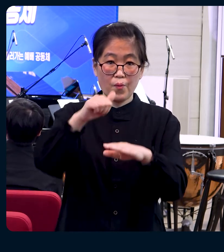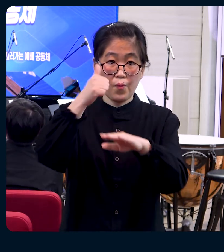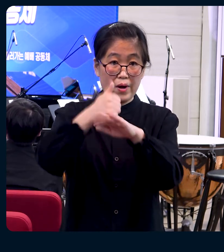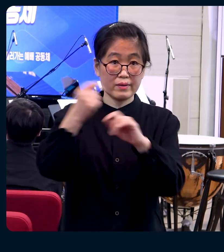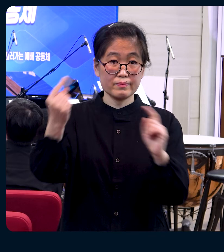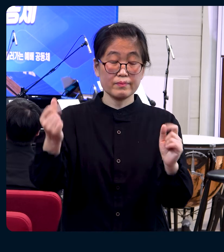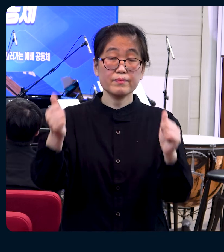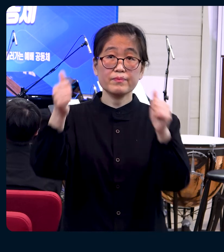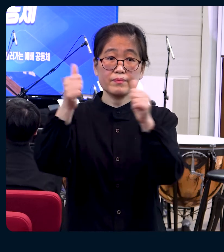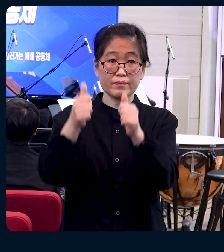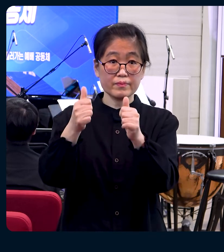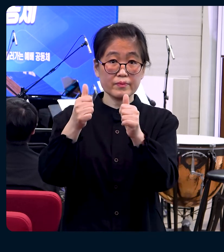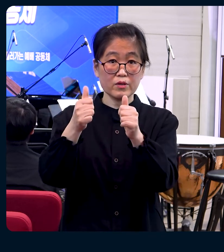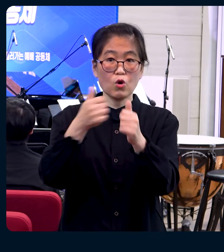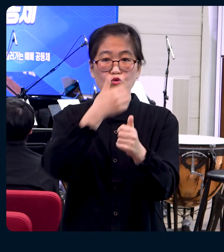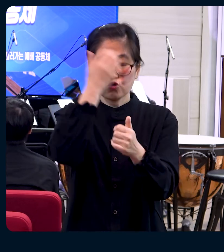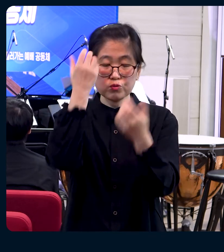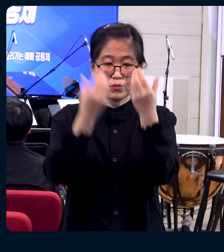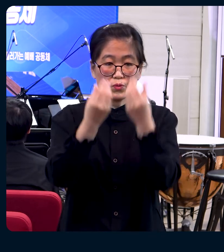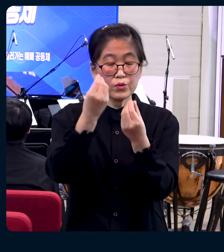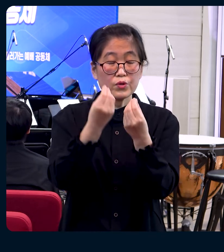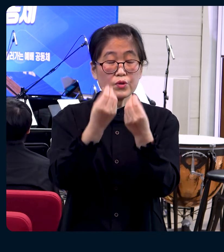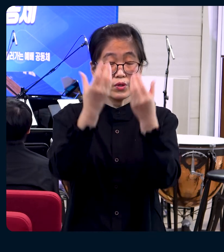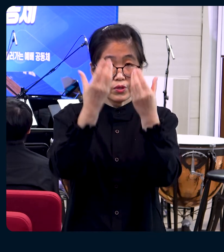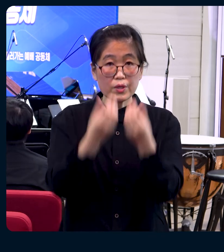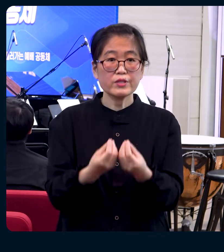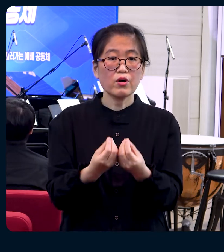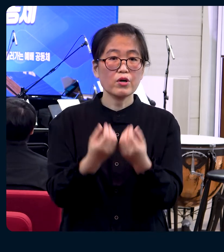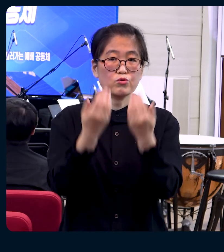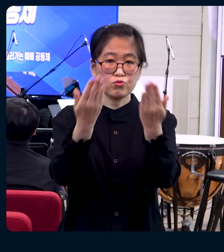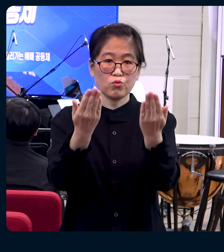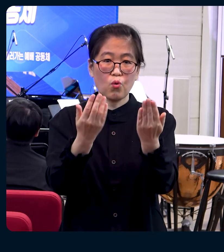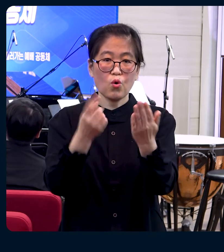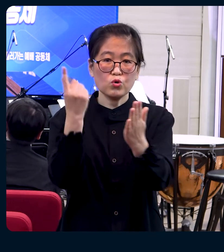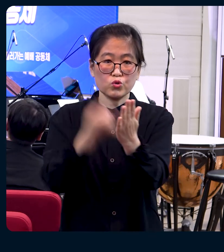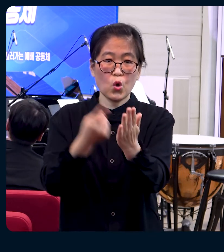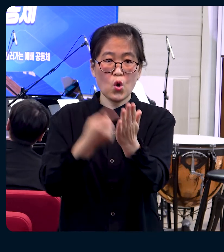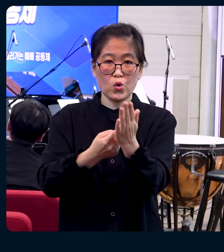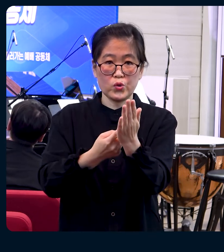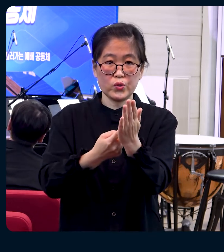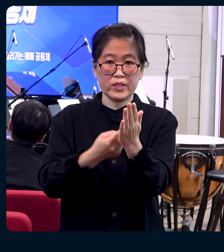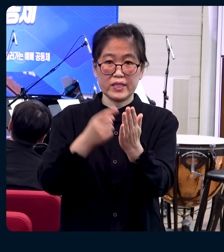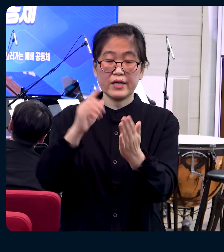갈아입고 바로왕을 만납니다. 그리고 그 꿈을 해석해주고 총리가 되는 겁니다.